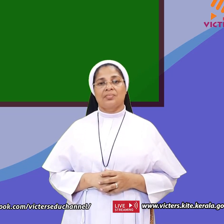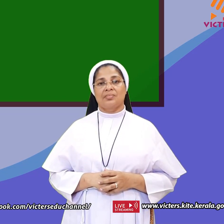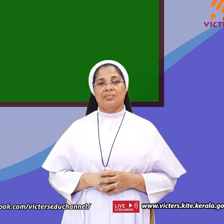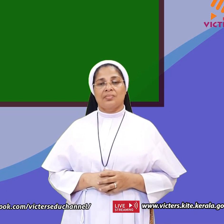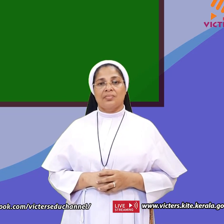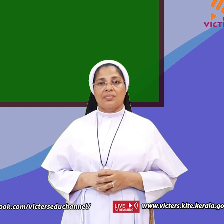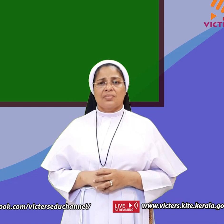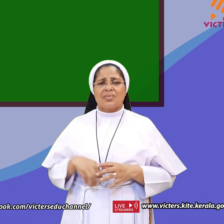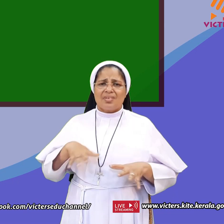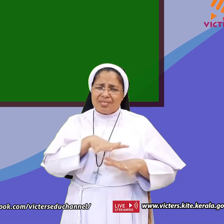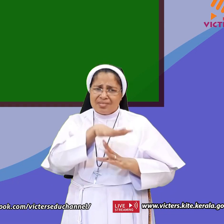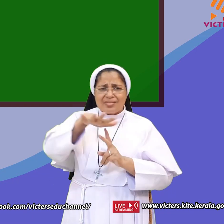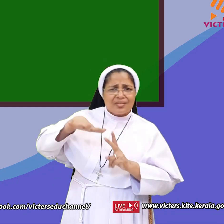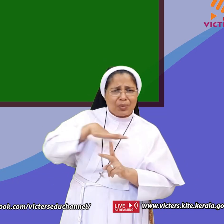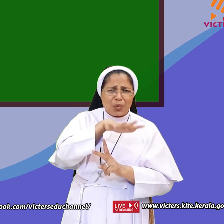സാഹചര്യങ്ങളിൽപ്പെട്ട്